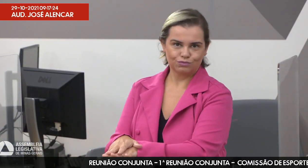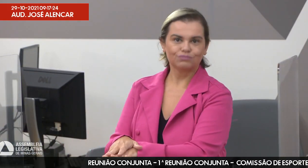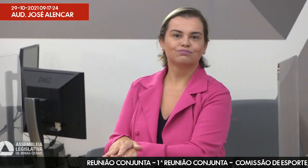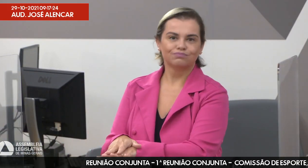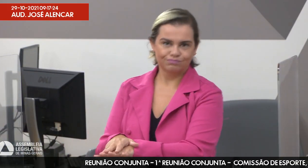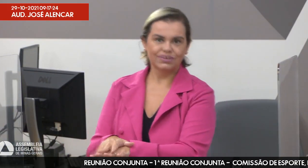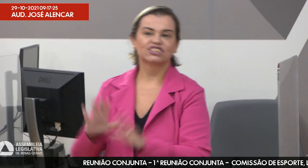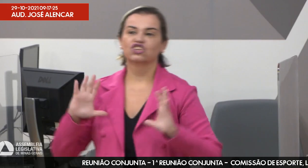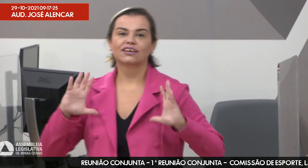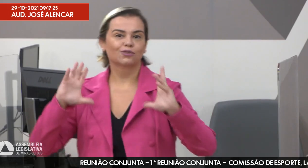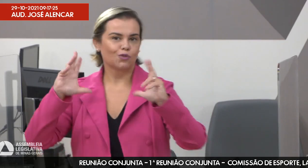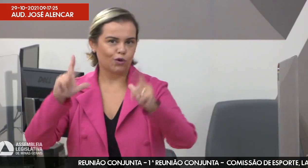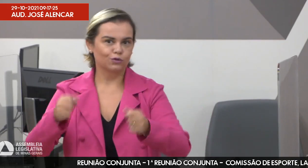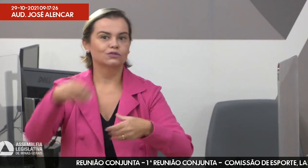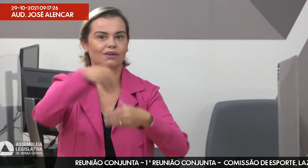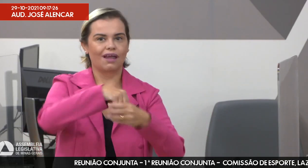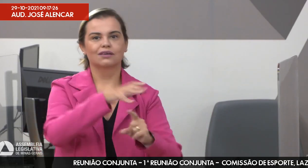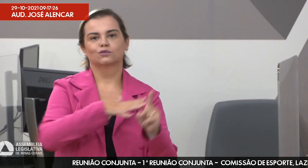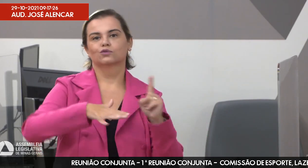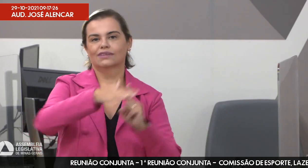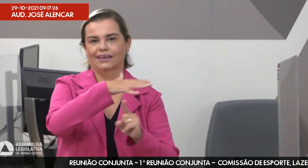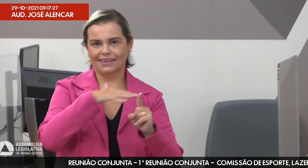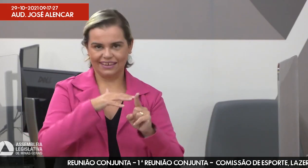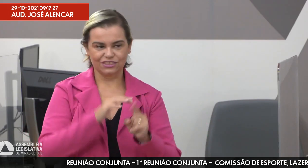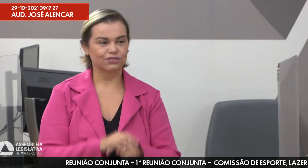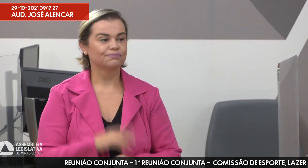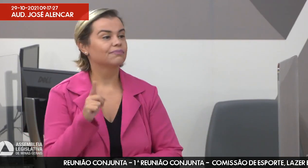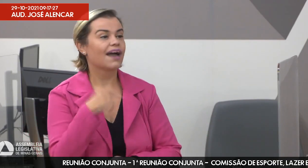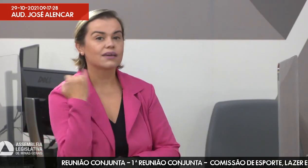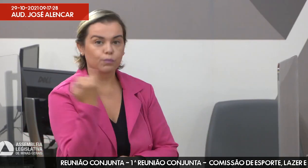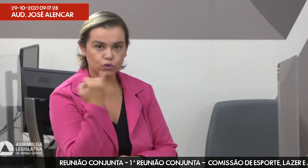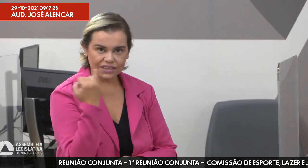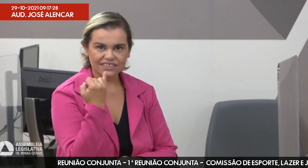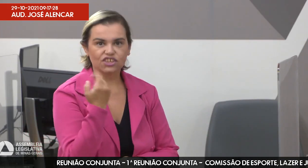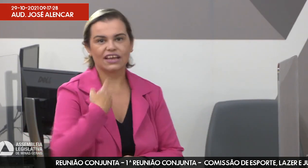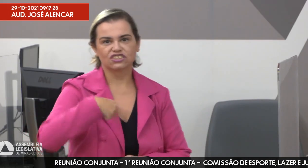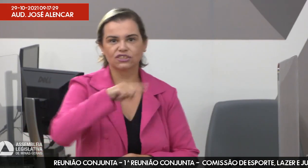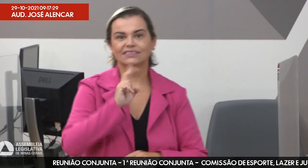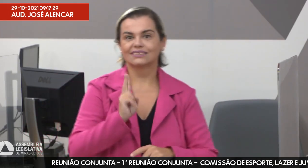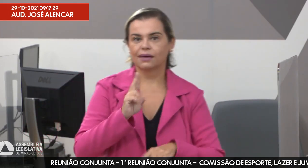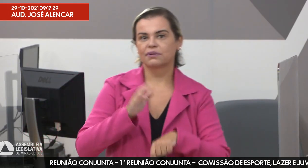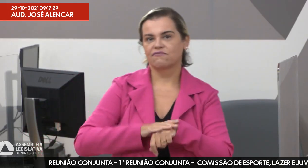na acessibilidade e inclusão de todos os segmentos das pessoas com deficiência.